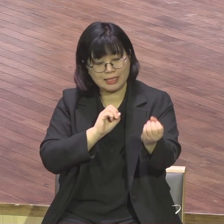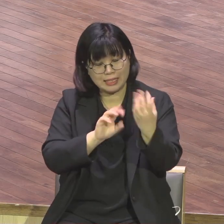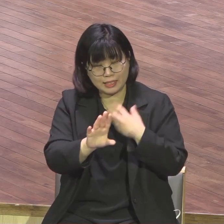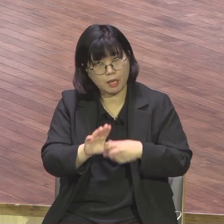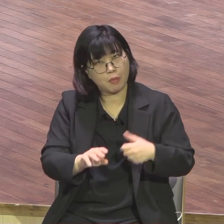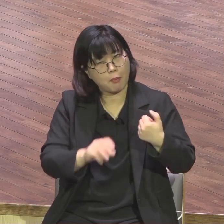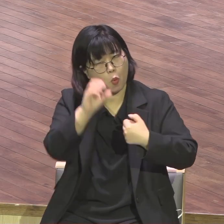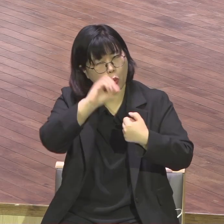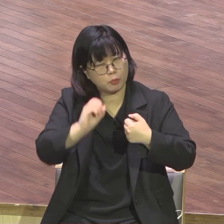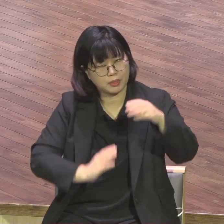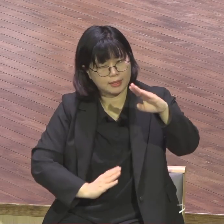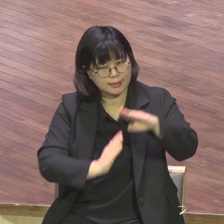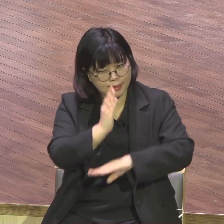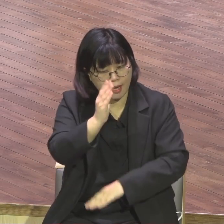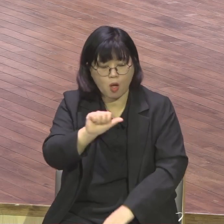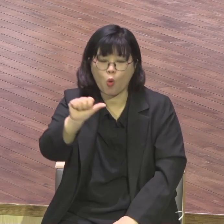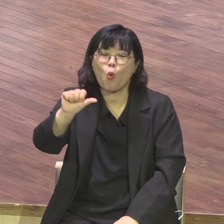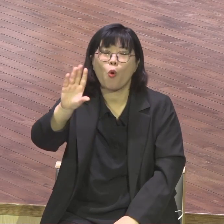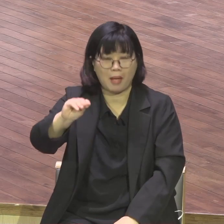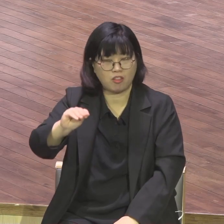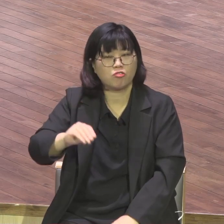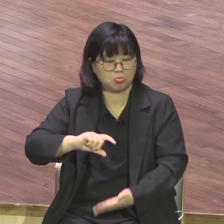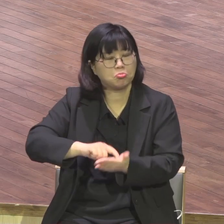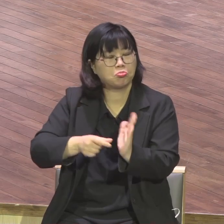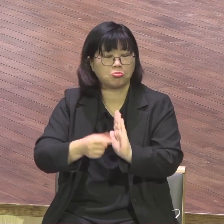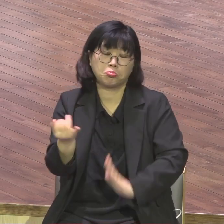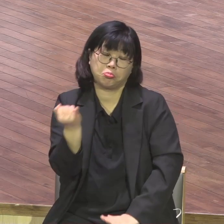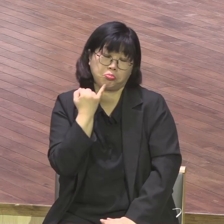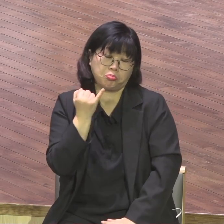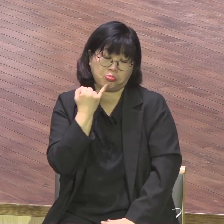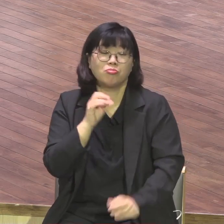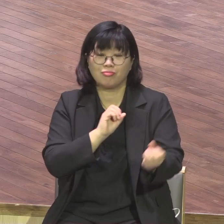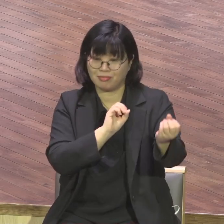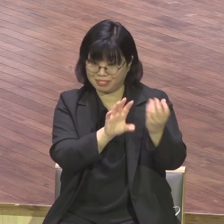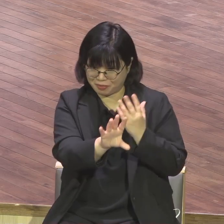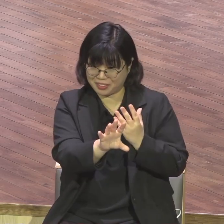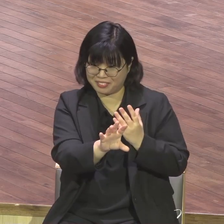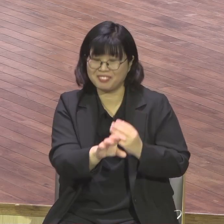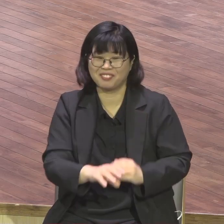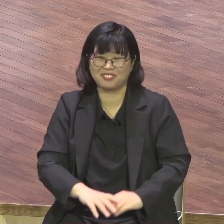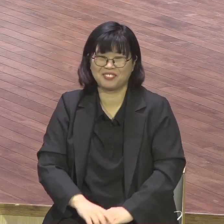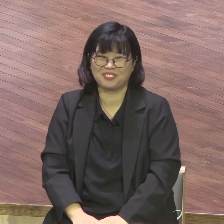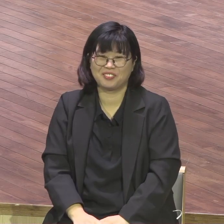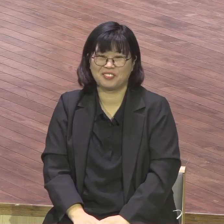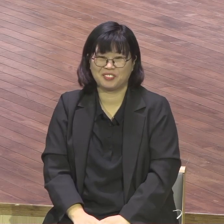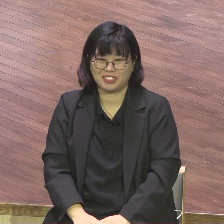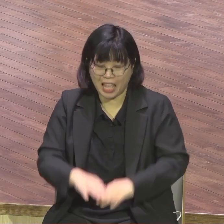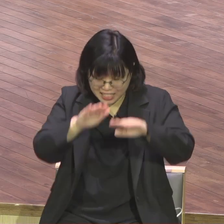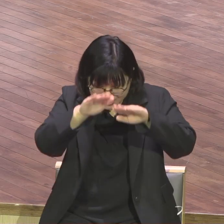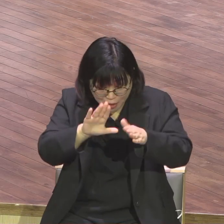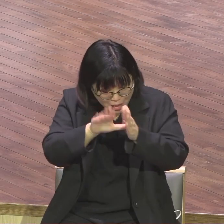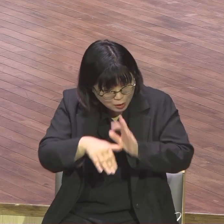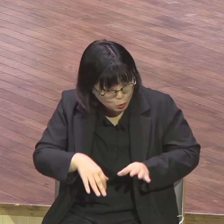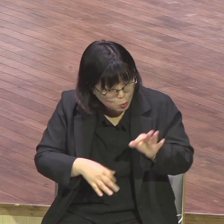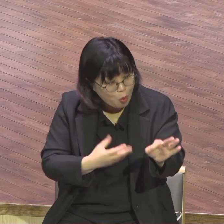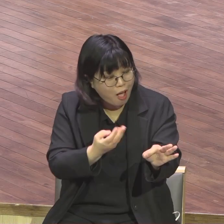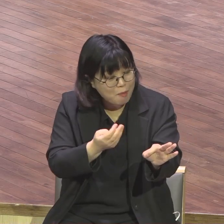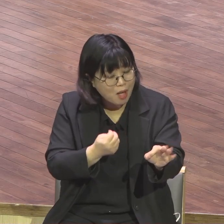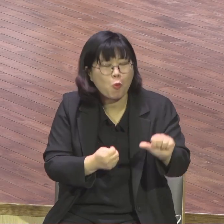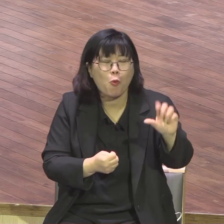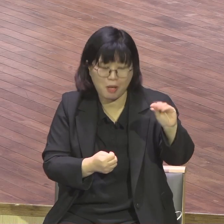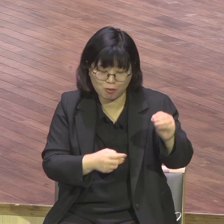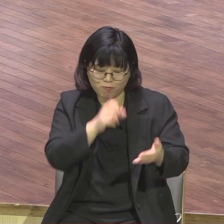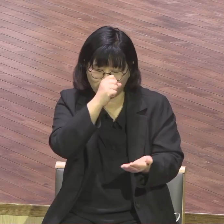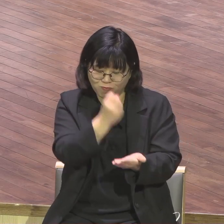이상이 이렇게 답변했습니다. 5만 원이라고 세뱃돈이. 또 경기